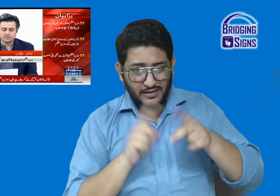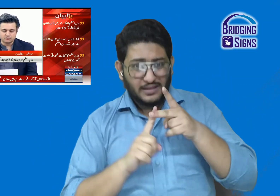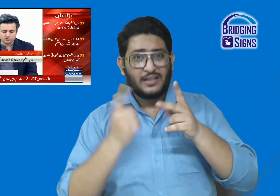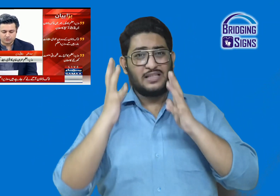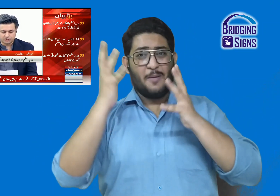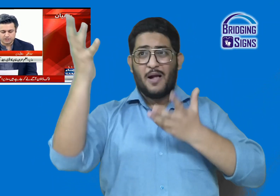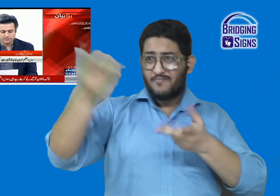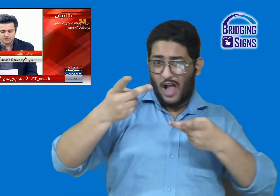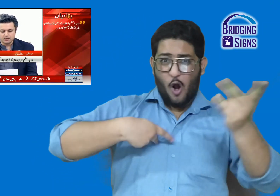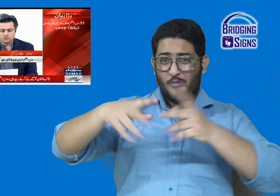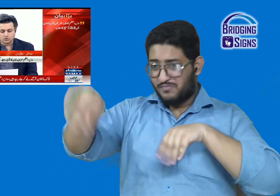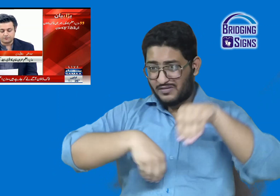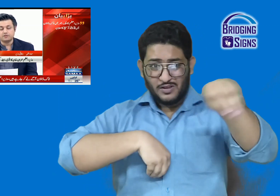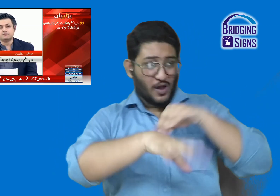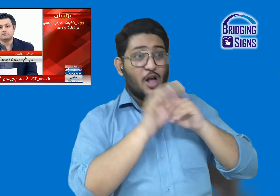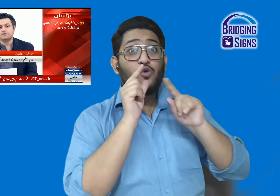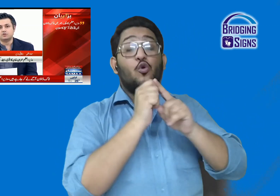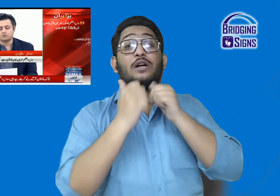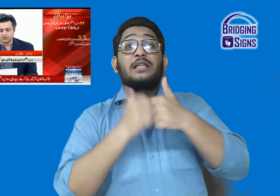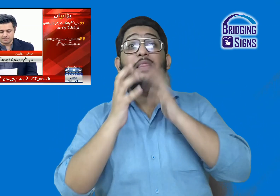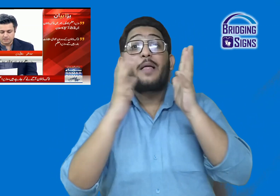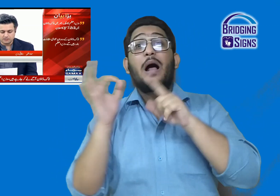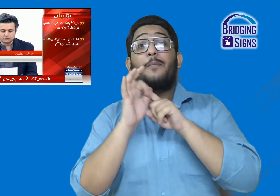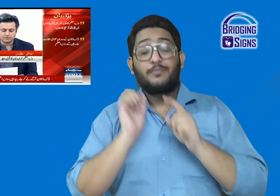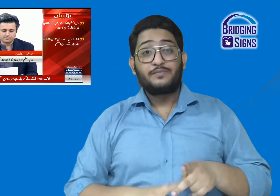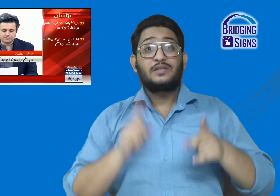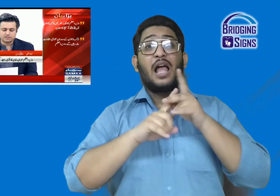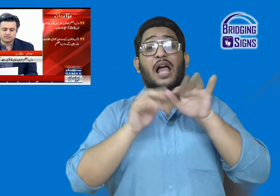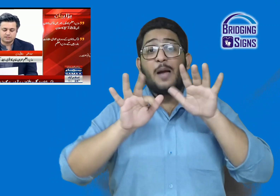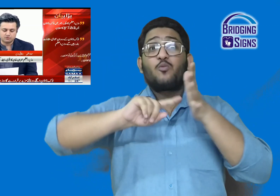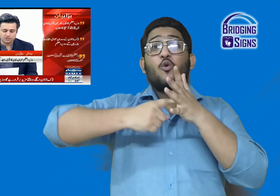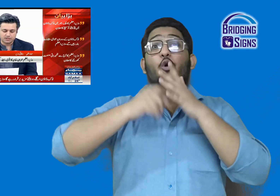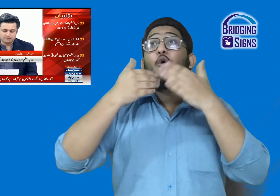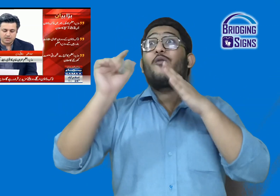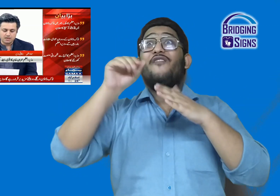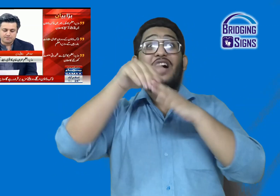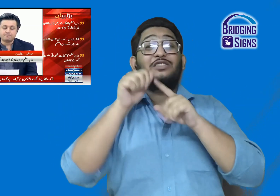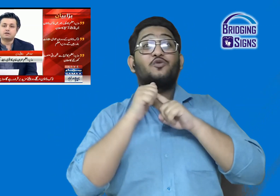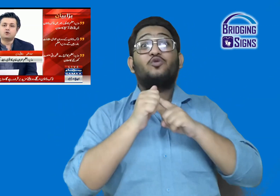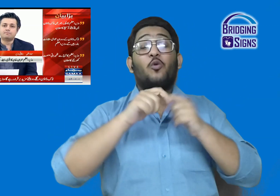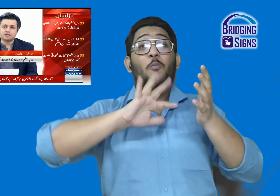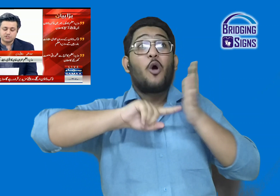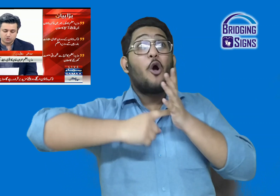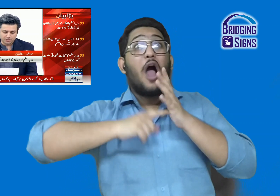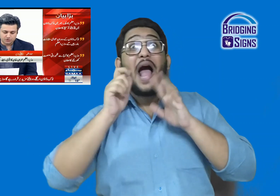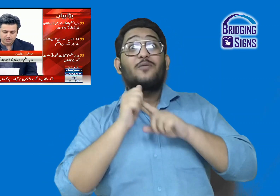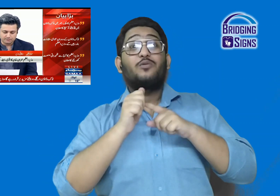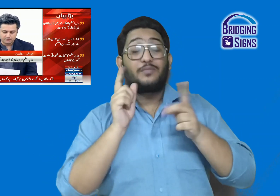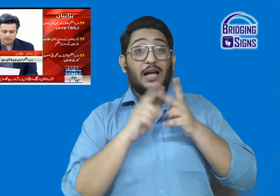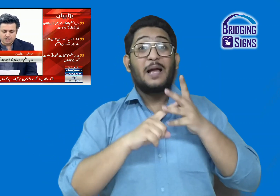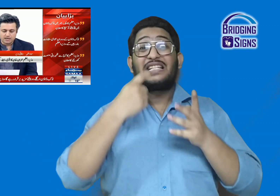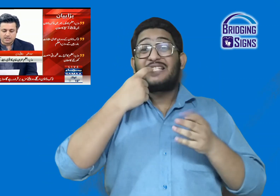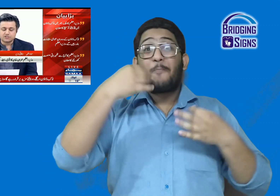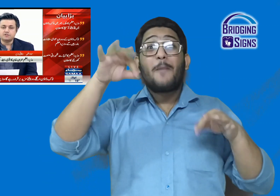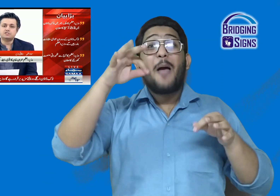चंद आइटम्स की जो ज़रूरी अशियाँ हैं, सॉफ्टवेयर डेवलपमेंट और प्रोग्रामिंग जो फर्म्स जिसके अंदर मुंसलिक हैं, पेपर और पैकेजिंग यूनिट्स जो